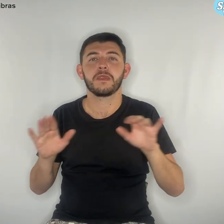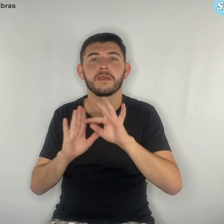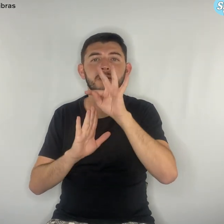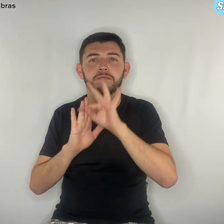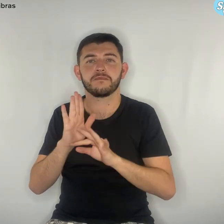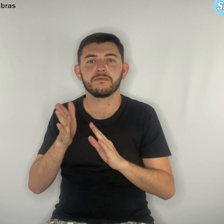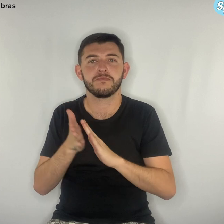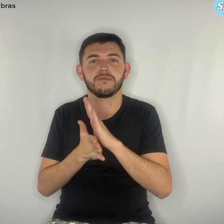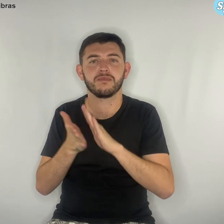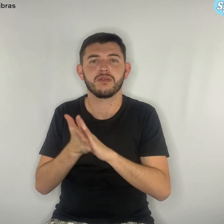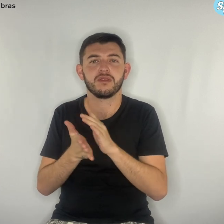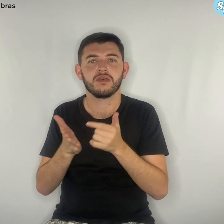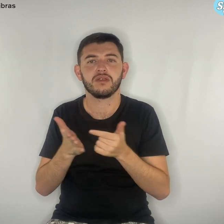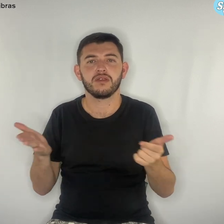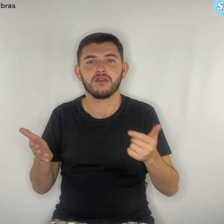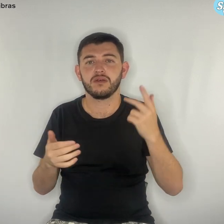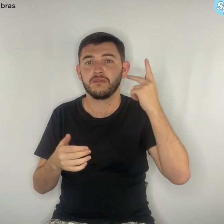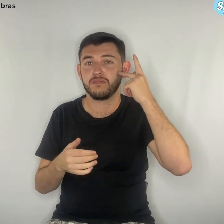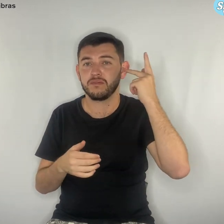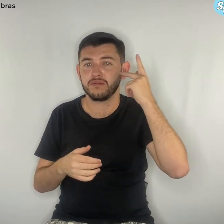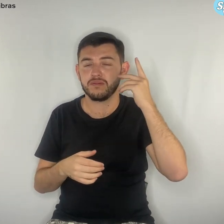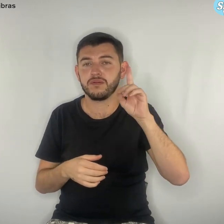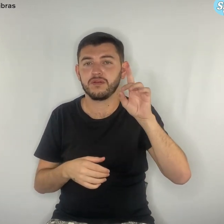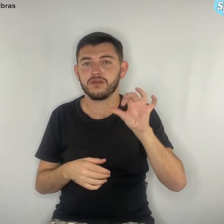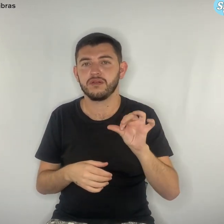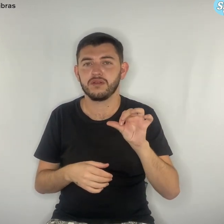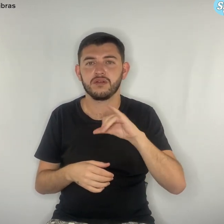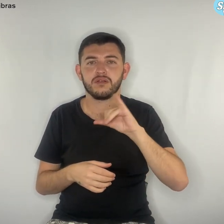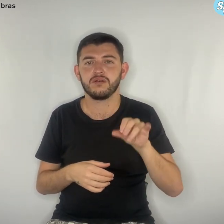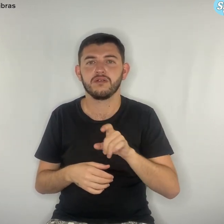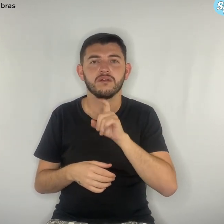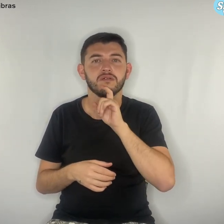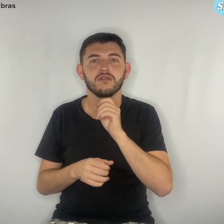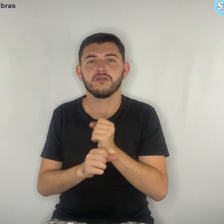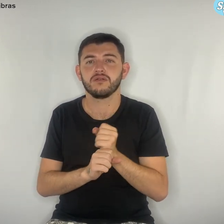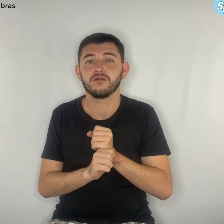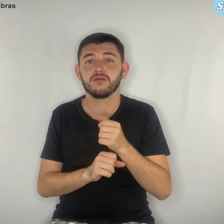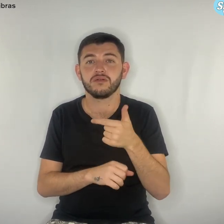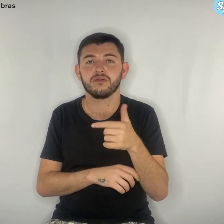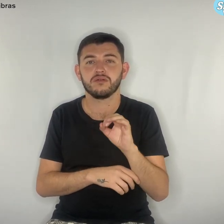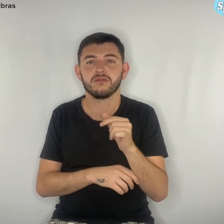Folha de São Paulo de 19 de julho de 2023.